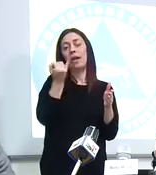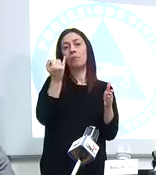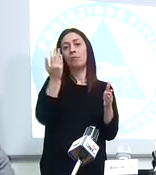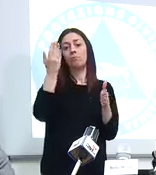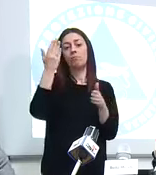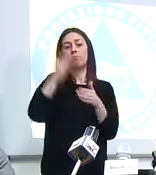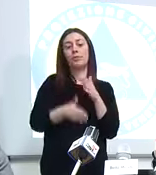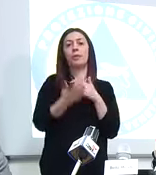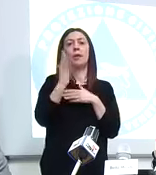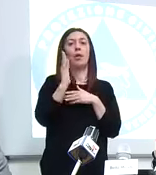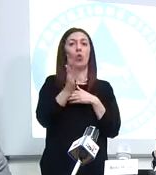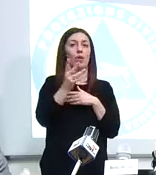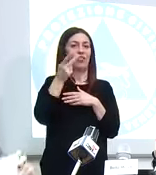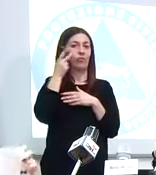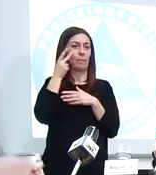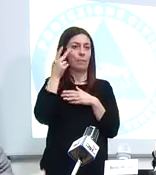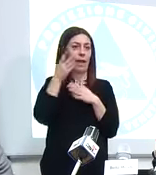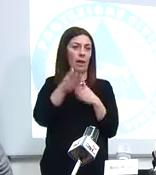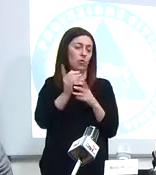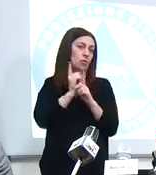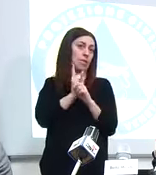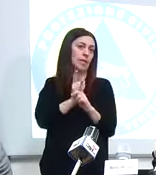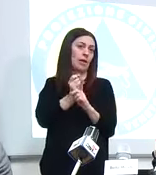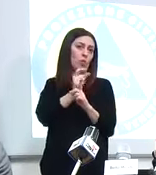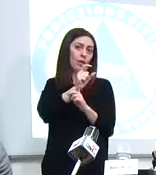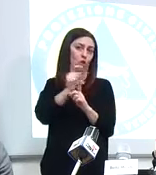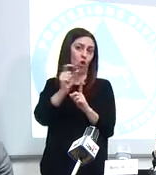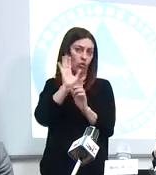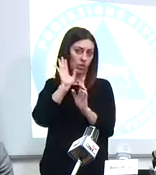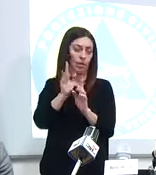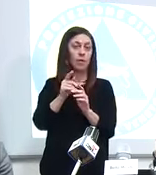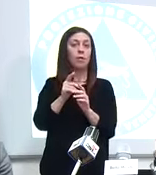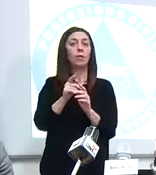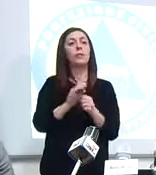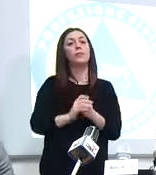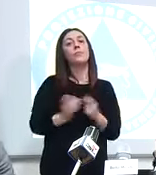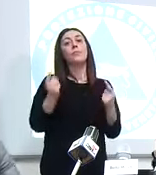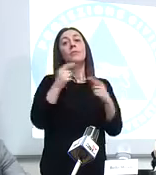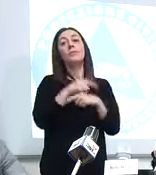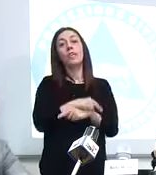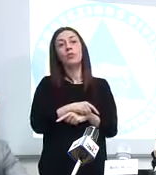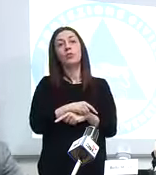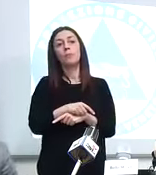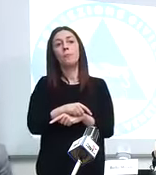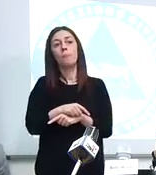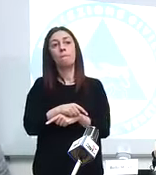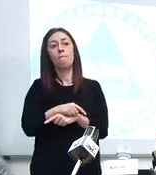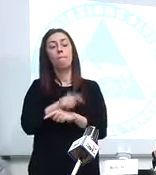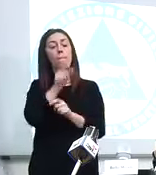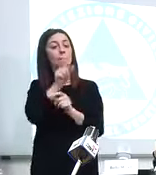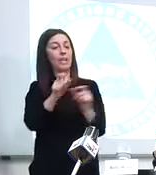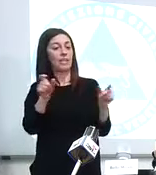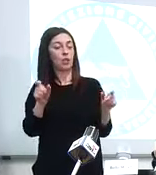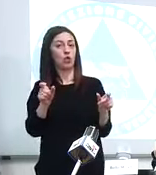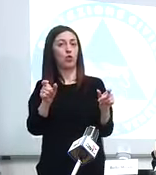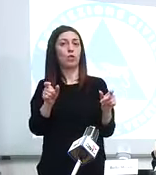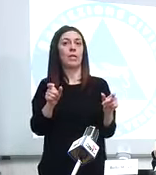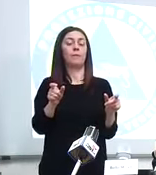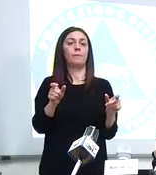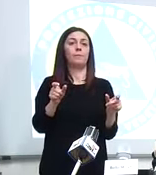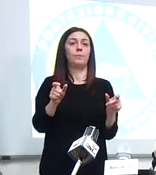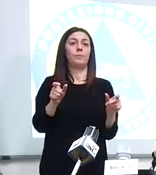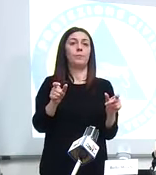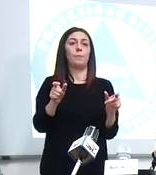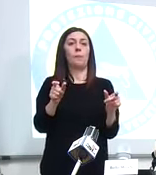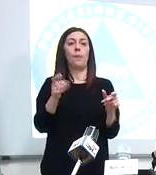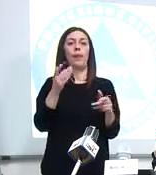delle dosi. Per quanto riguarda invece le coorti, quindi i soggetti che all'interno delle coorti hanno condizioni o perché